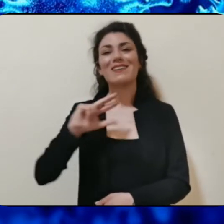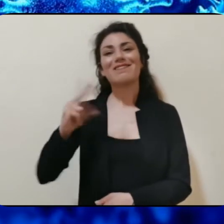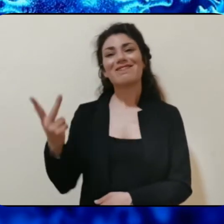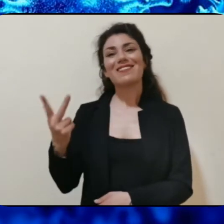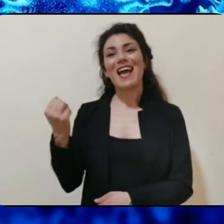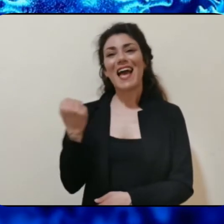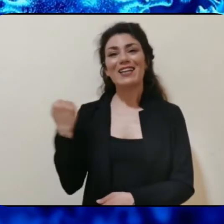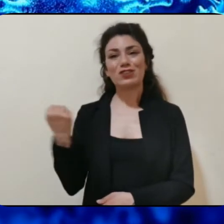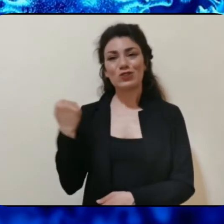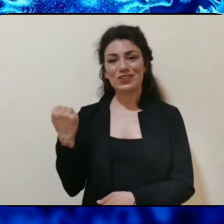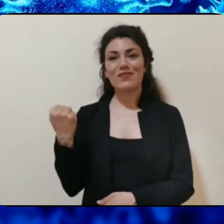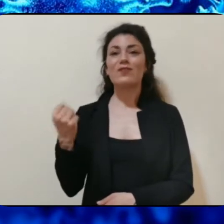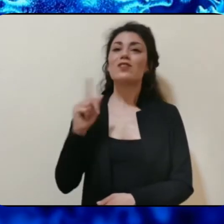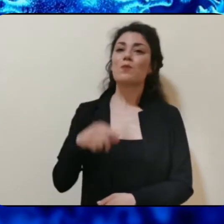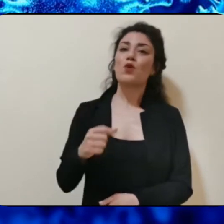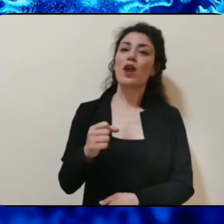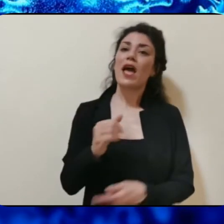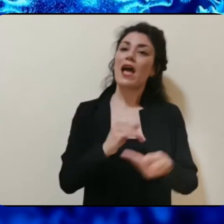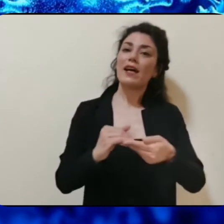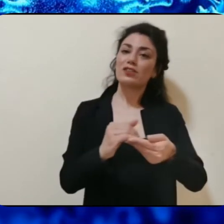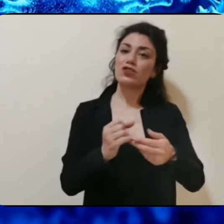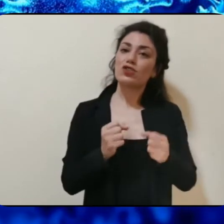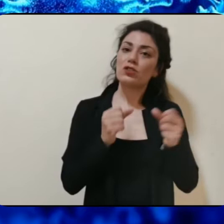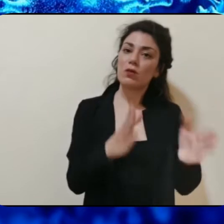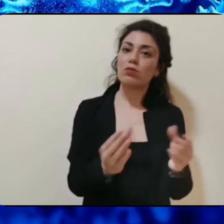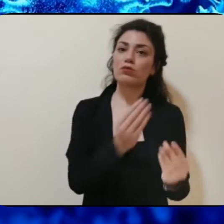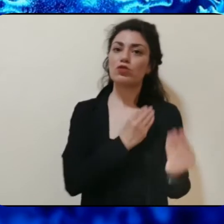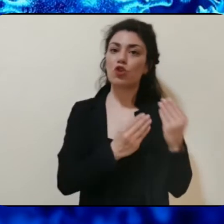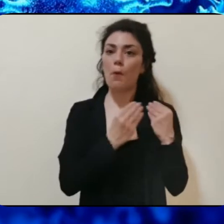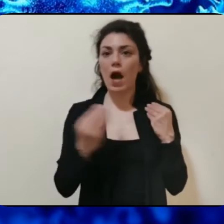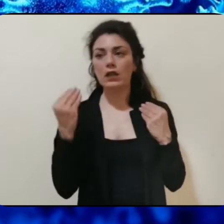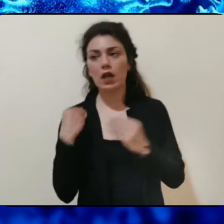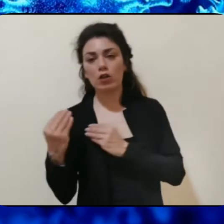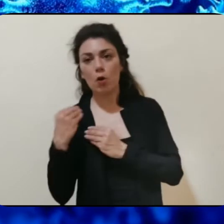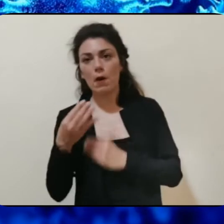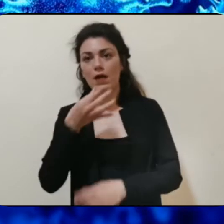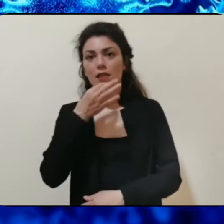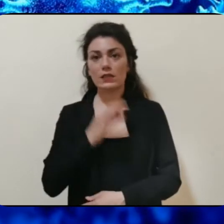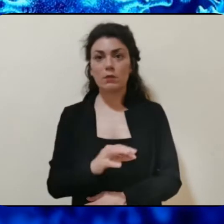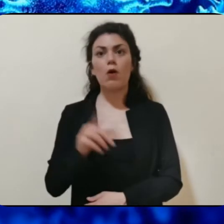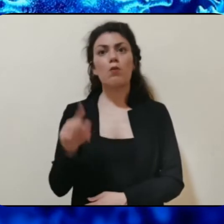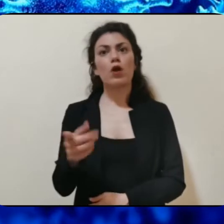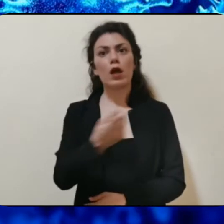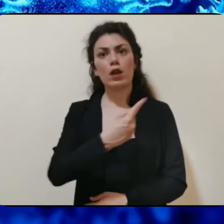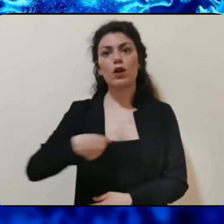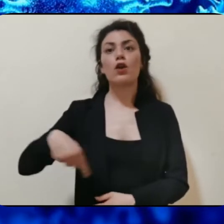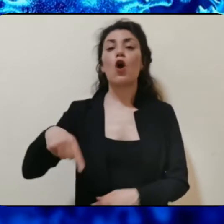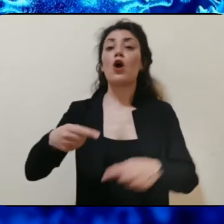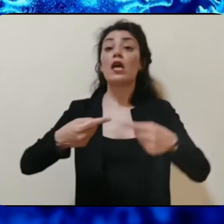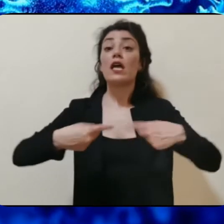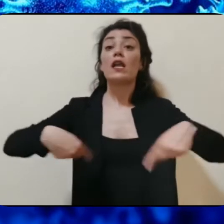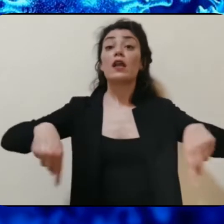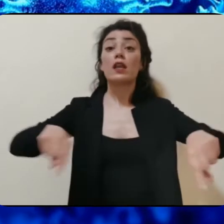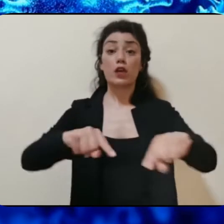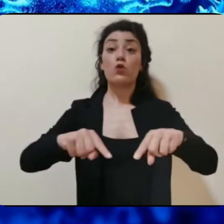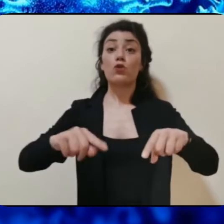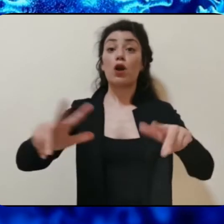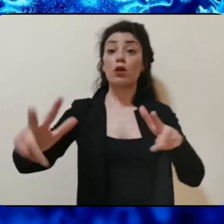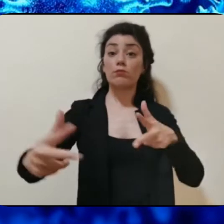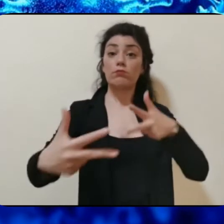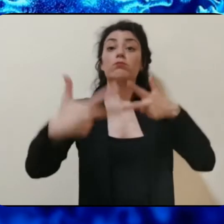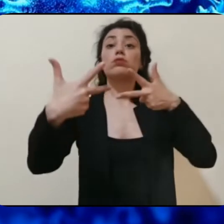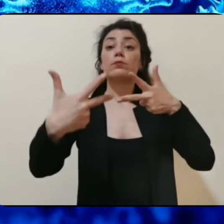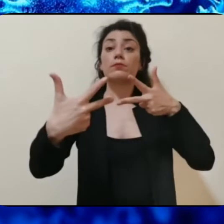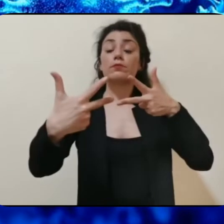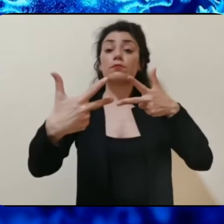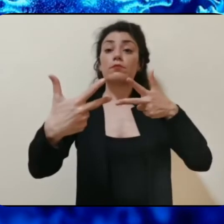del terzo settore, alle associazioni di volontariato che sono ubicate nel comune. Non solo, stiamo avviando, faremo una video riunione